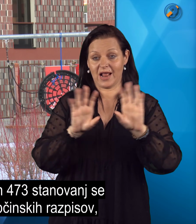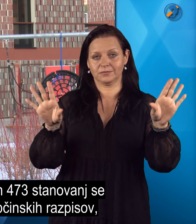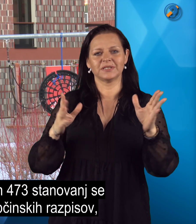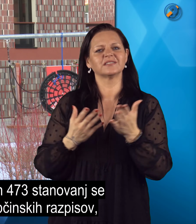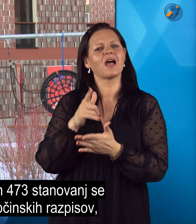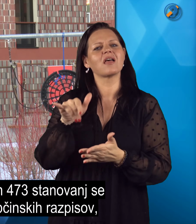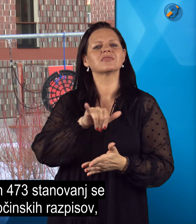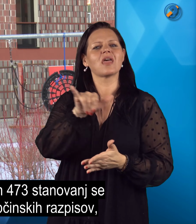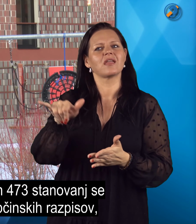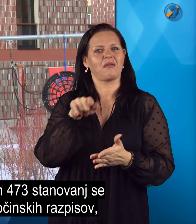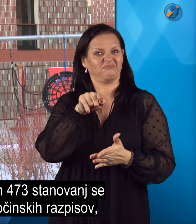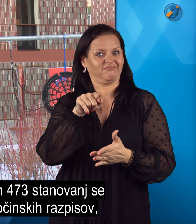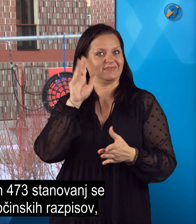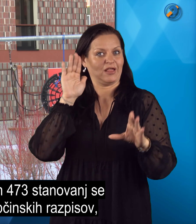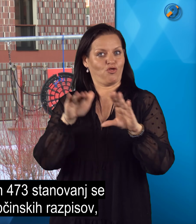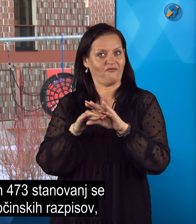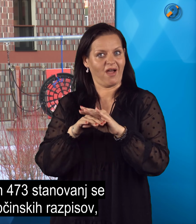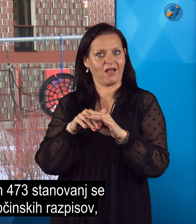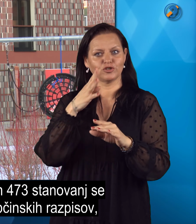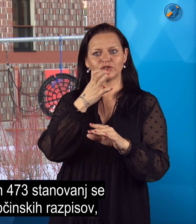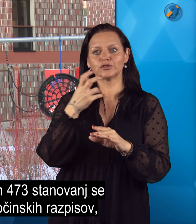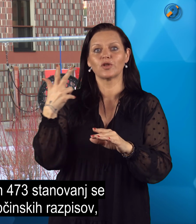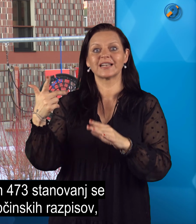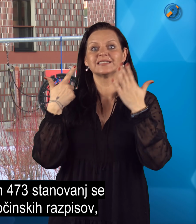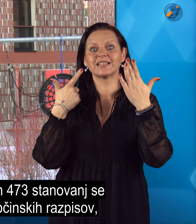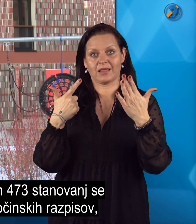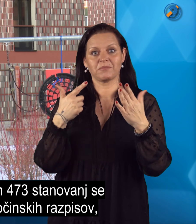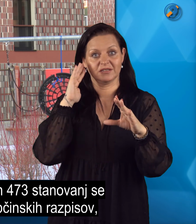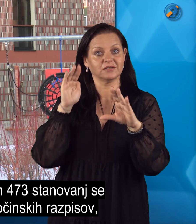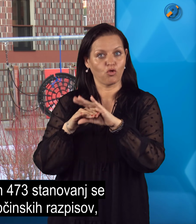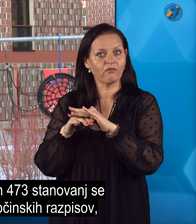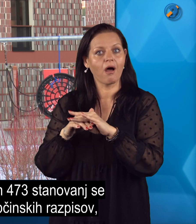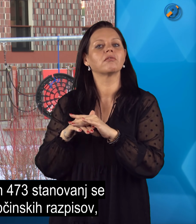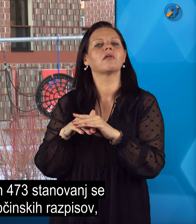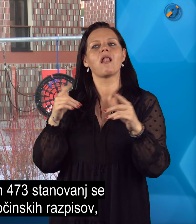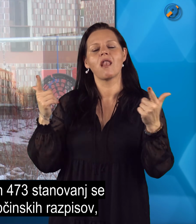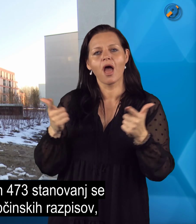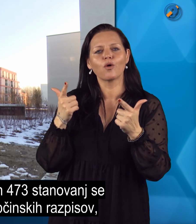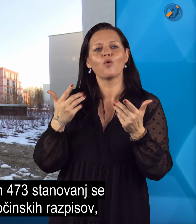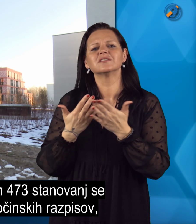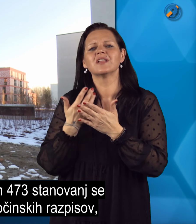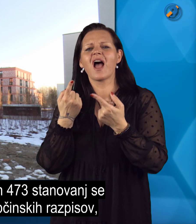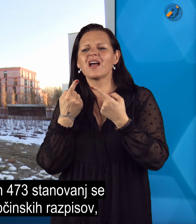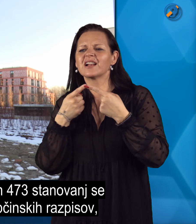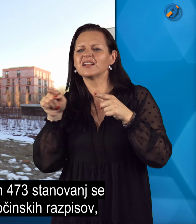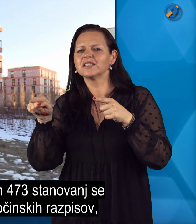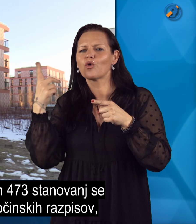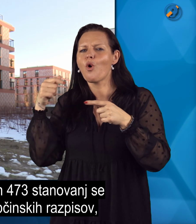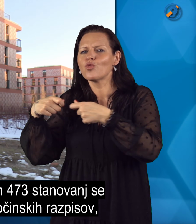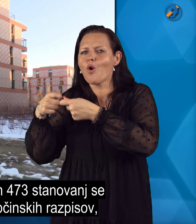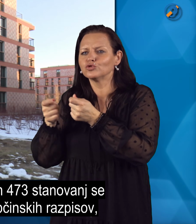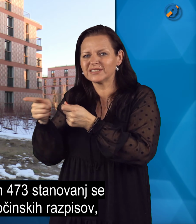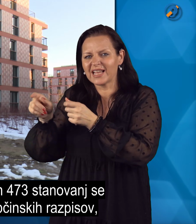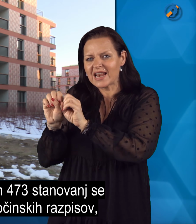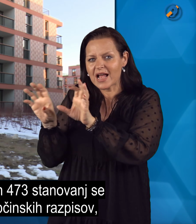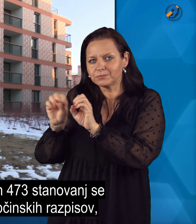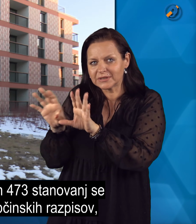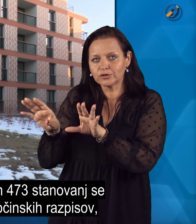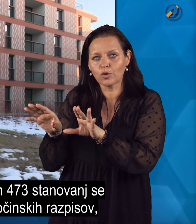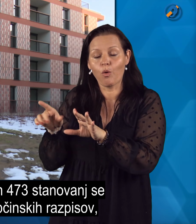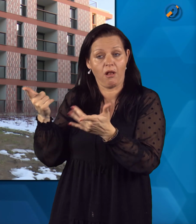Na razpis za najem teh 473 stanovanj se lahko za razliko od občinskih razpisov, kjer se lahko prijavijo